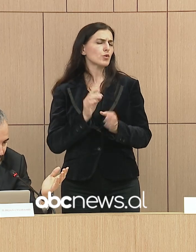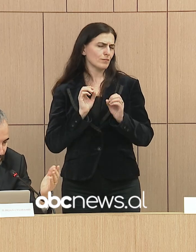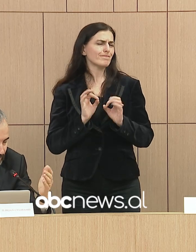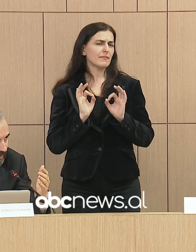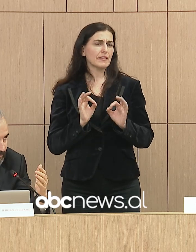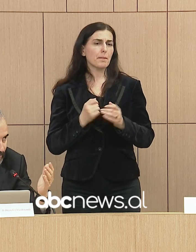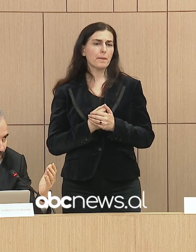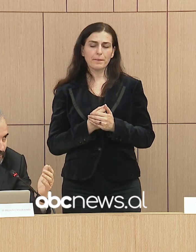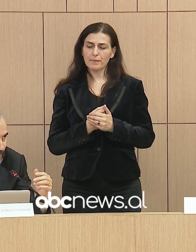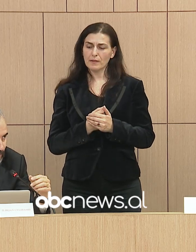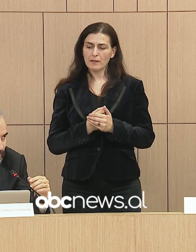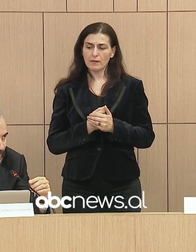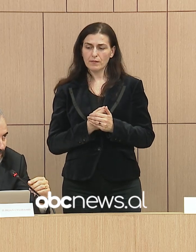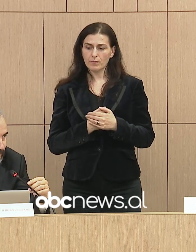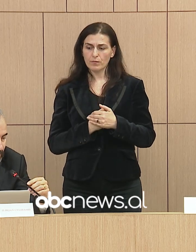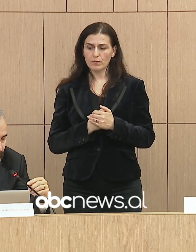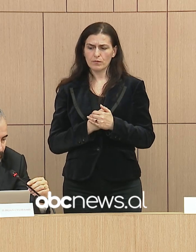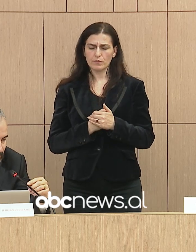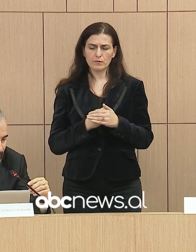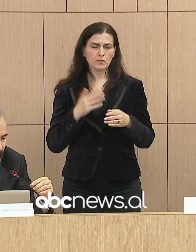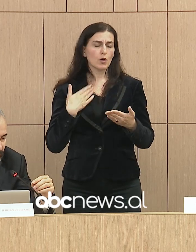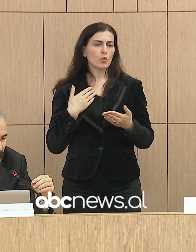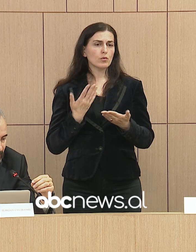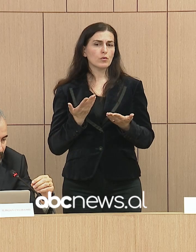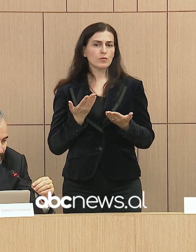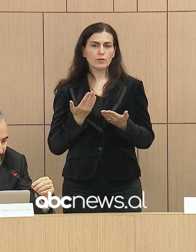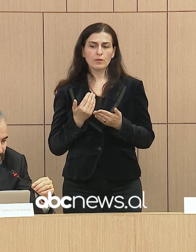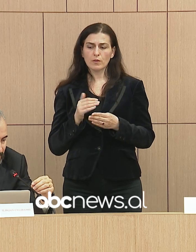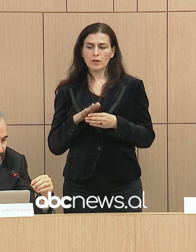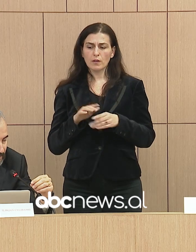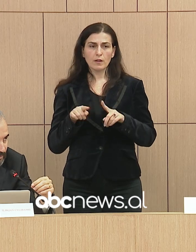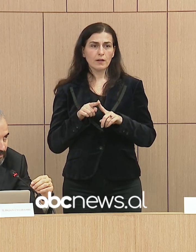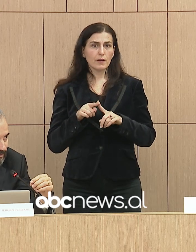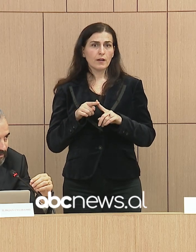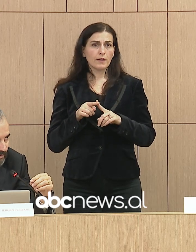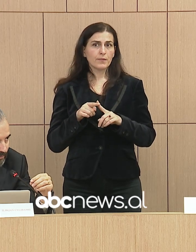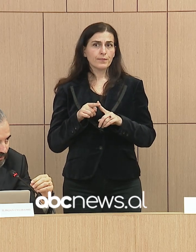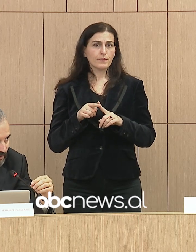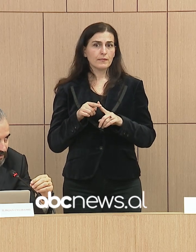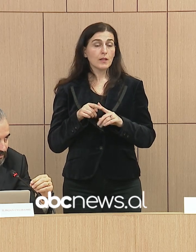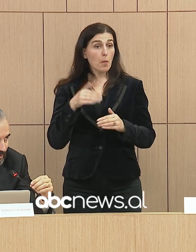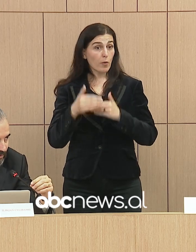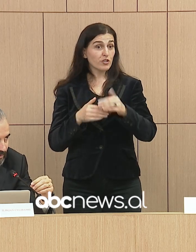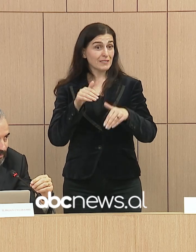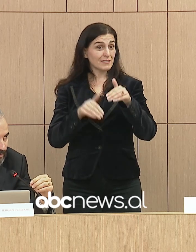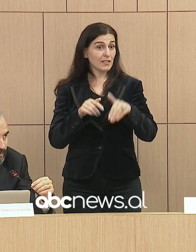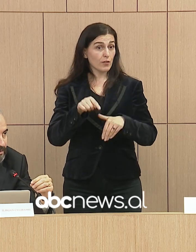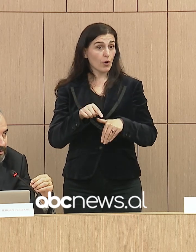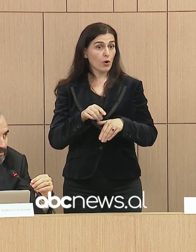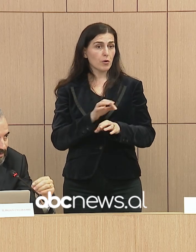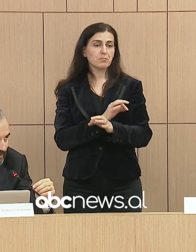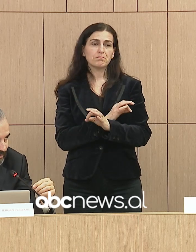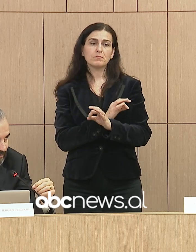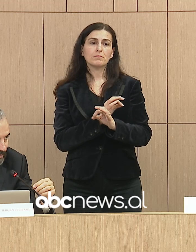jam i sigurt do ta përkufizojë ndryshe, do ta komentojë ndryshe, impakti në procesin zgjedhor